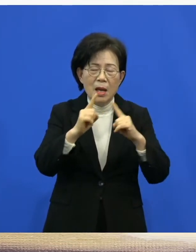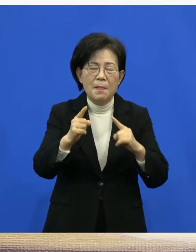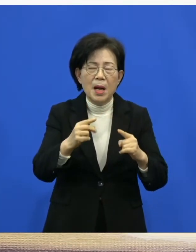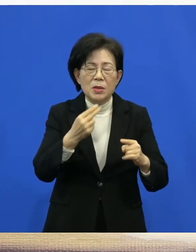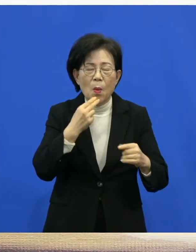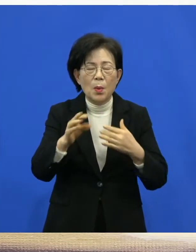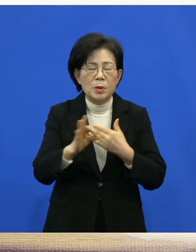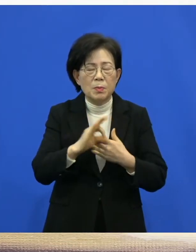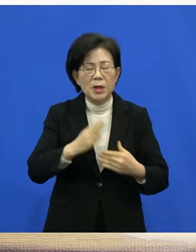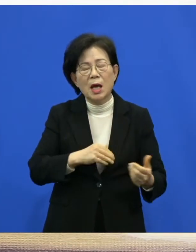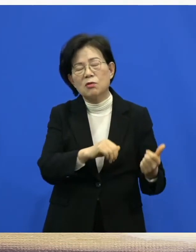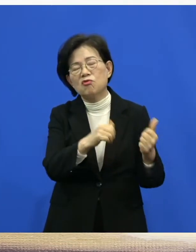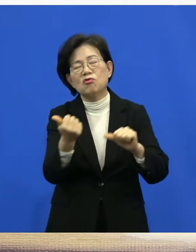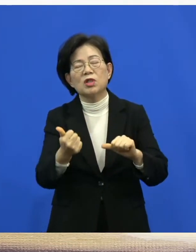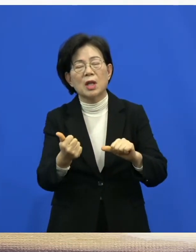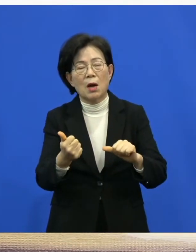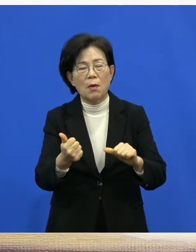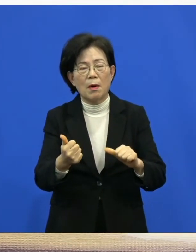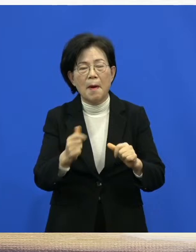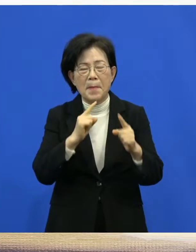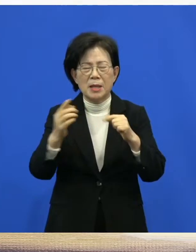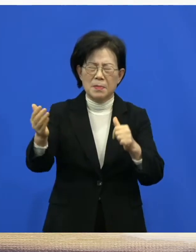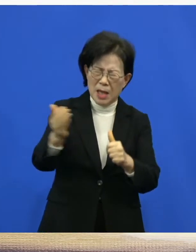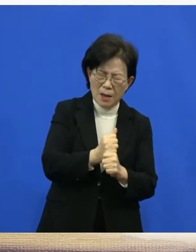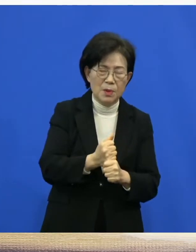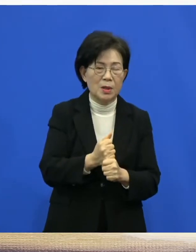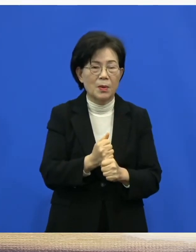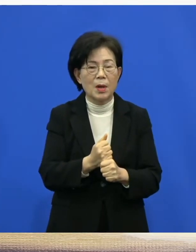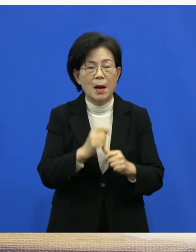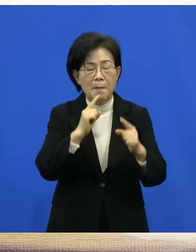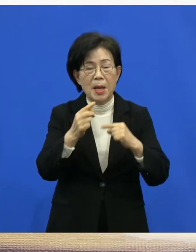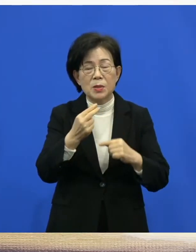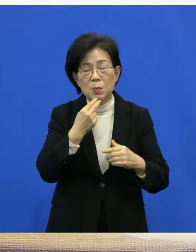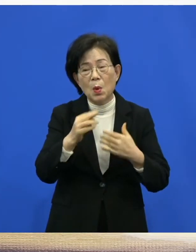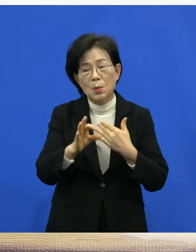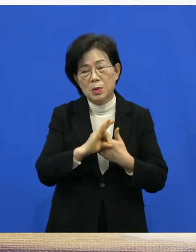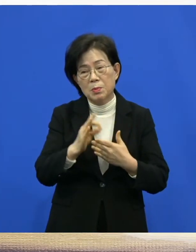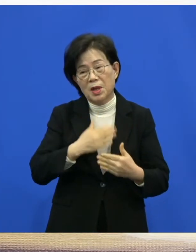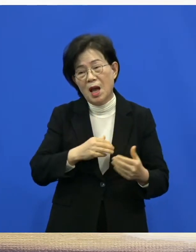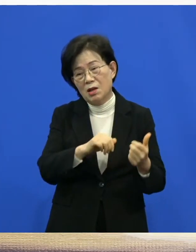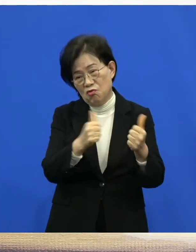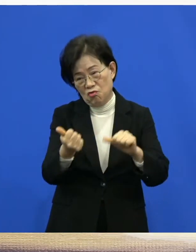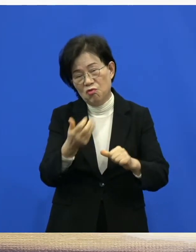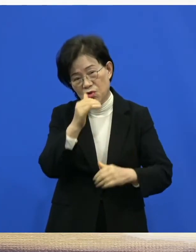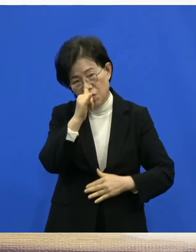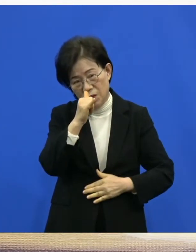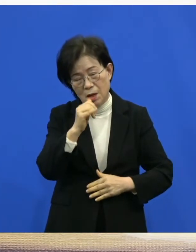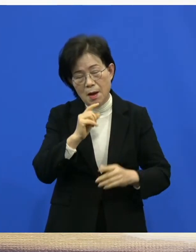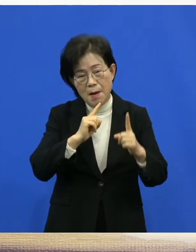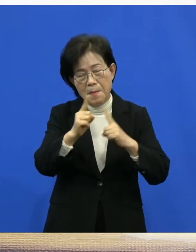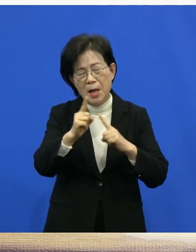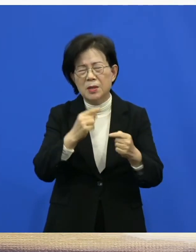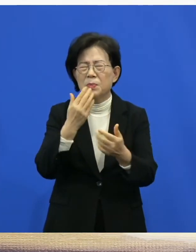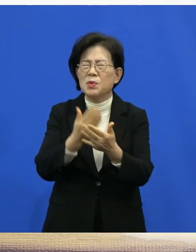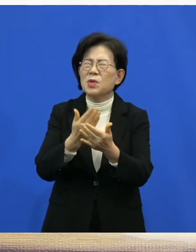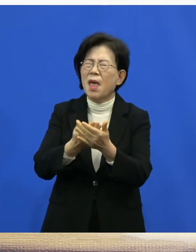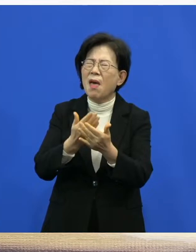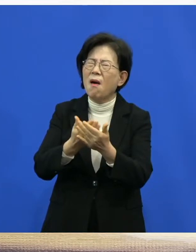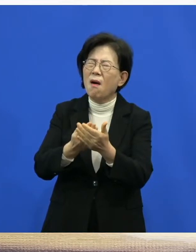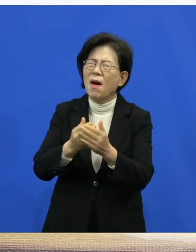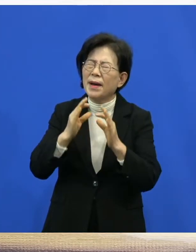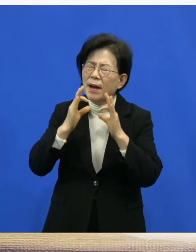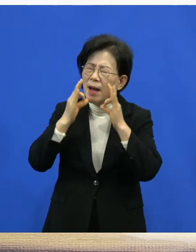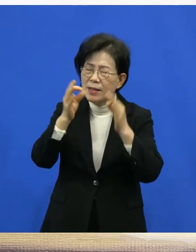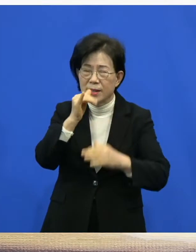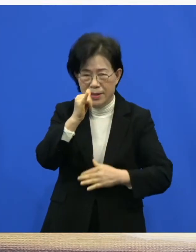난 죽으니까 그 말씀이 아니면 내가 죽는데 어떻게 해요? 한 말씀 해달라는 거예요.